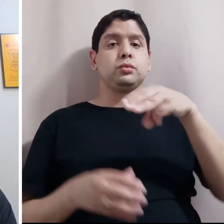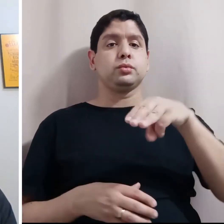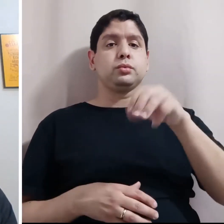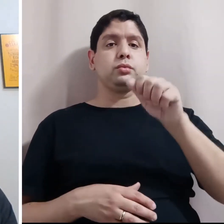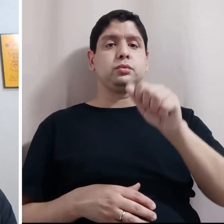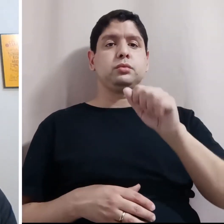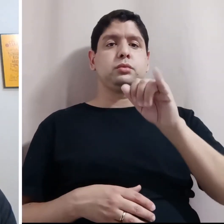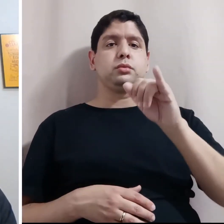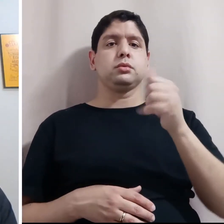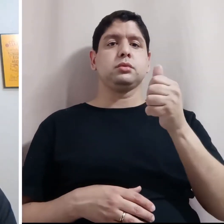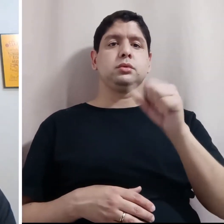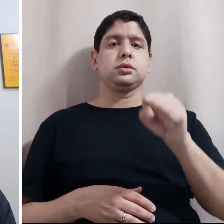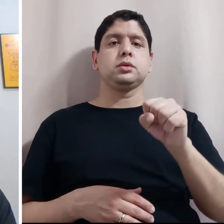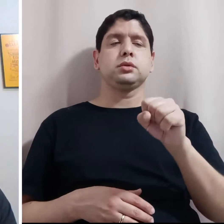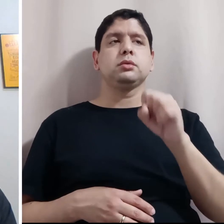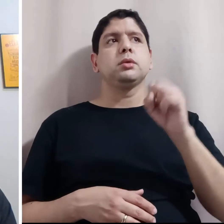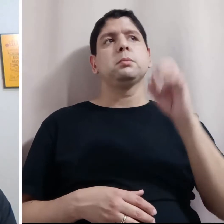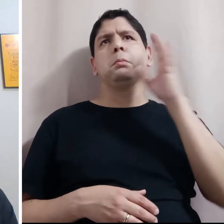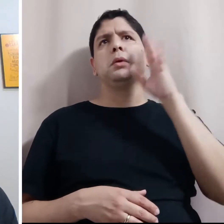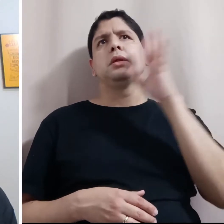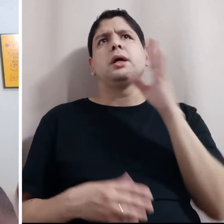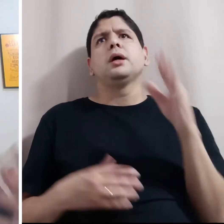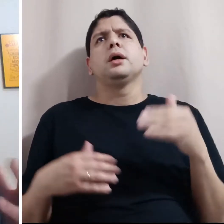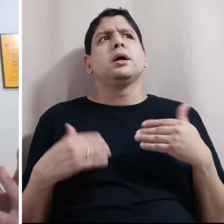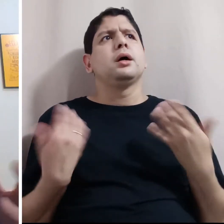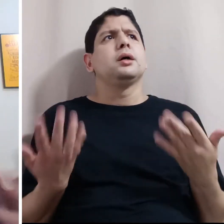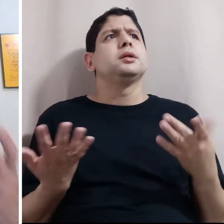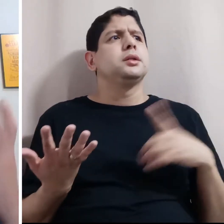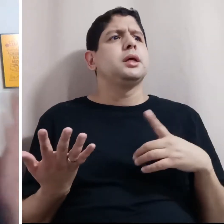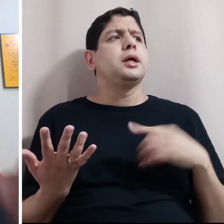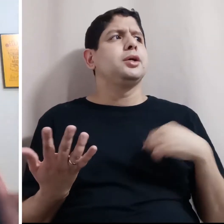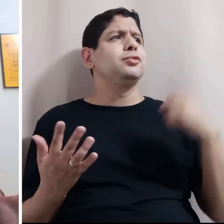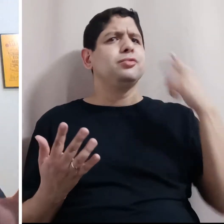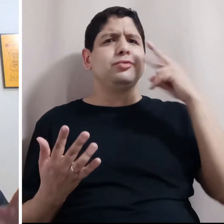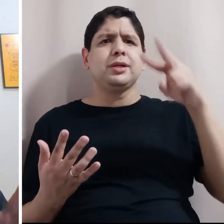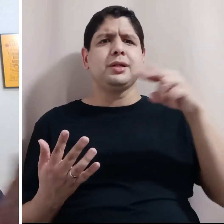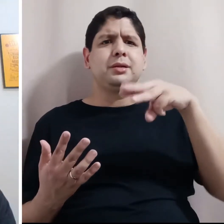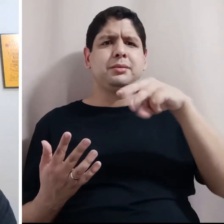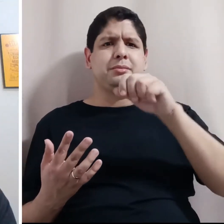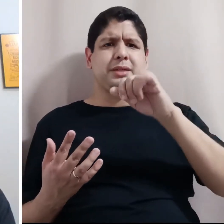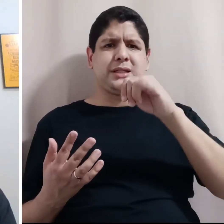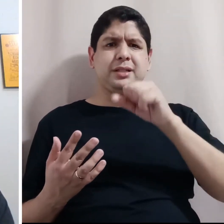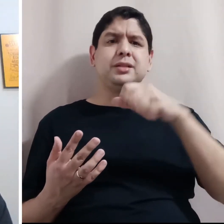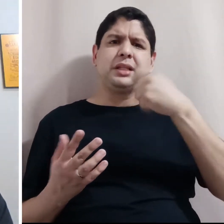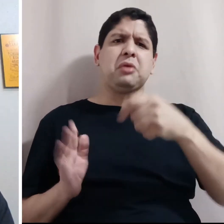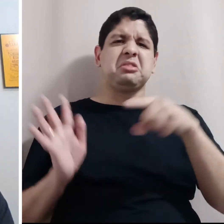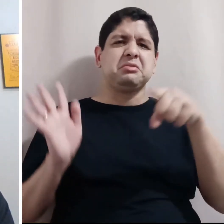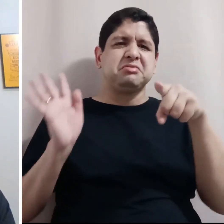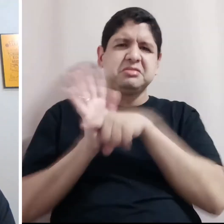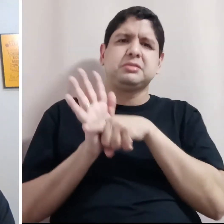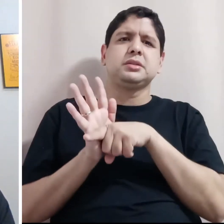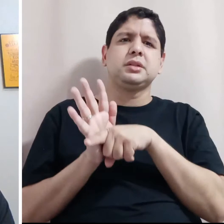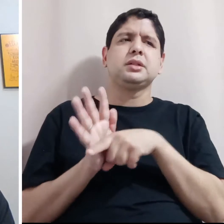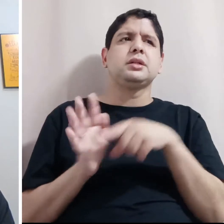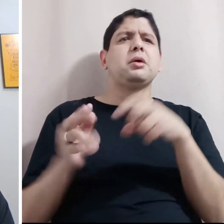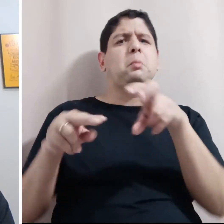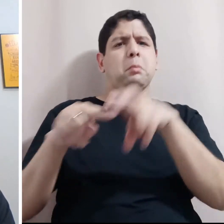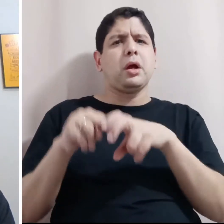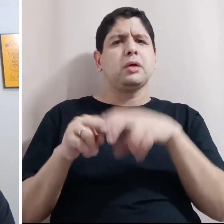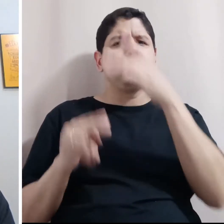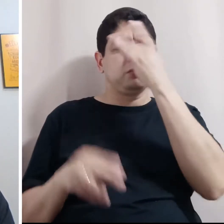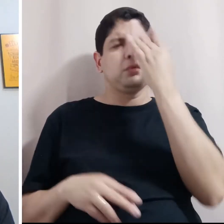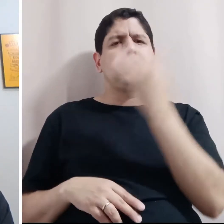os maias, né, a gente pode de repente ter uma visão negativa por conta dessa questão